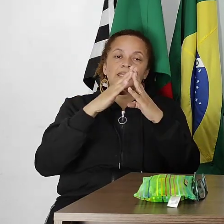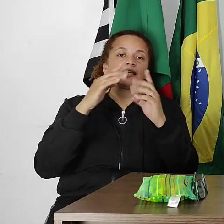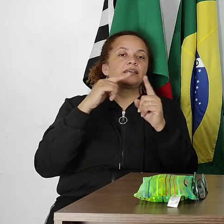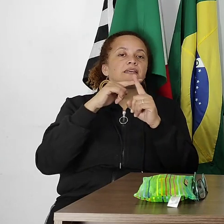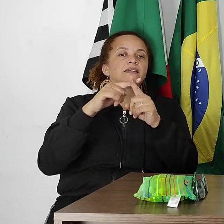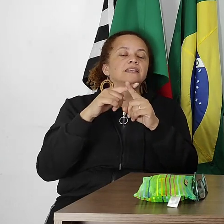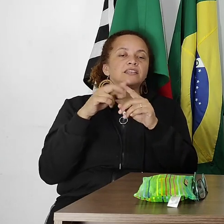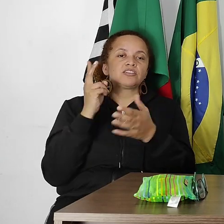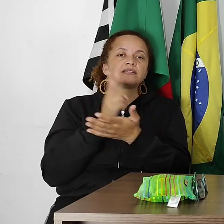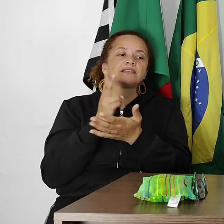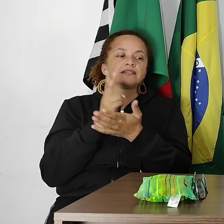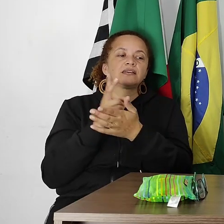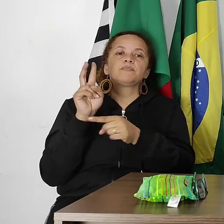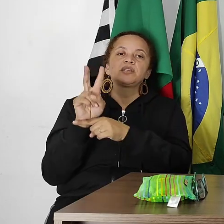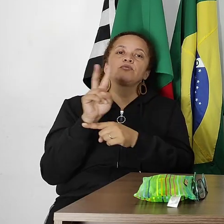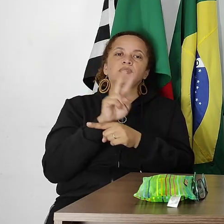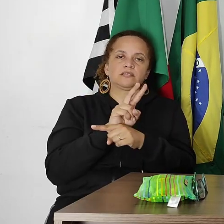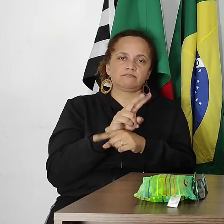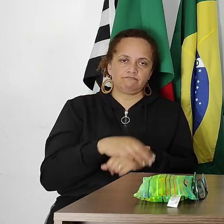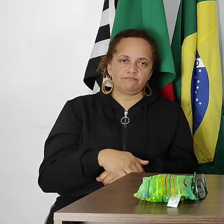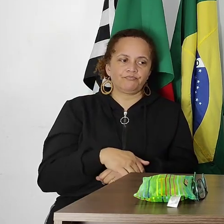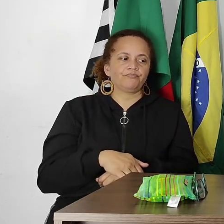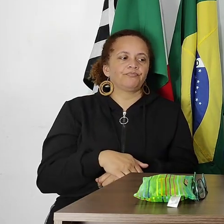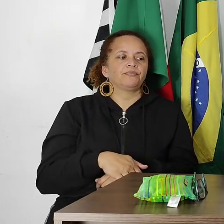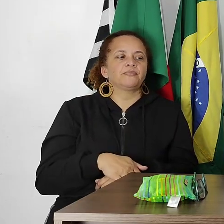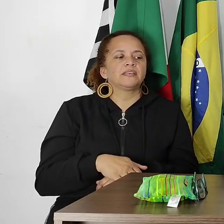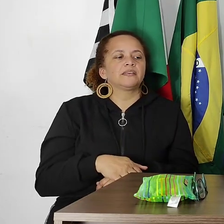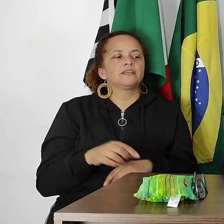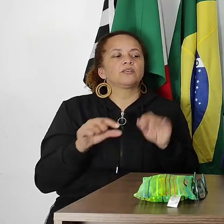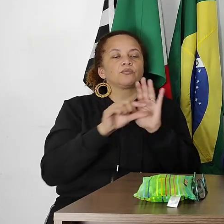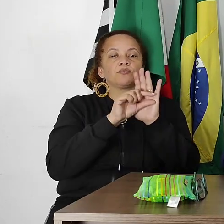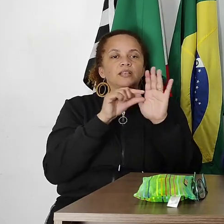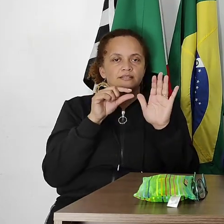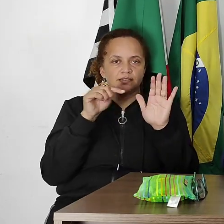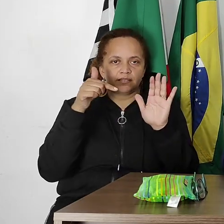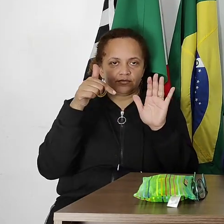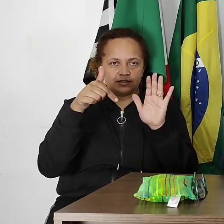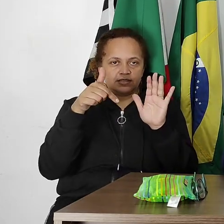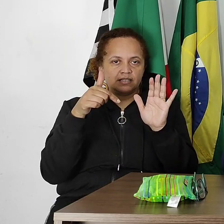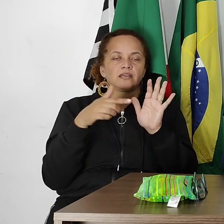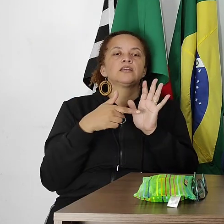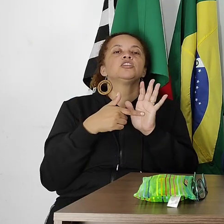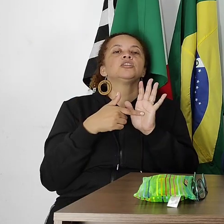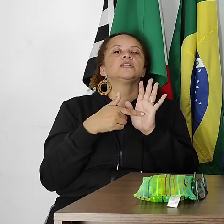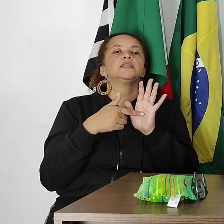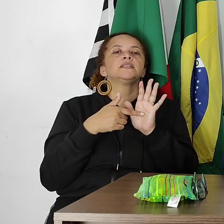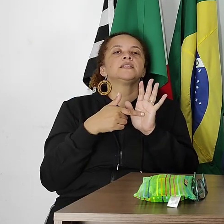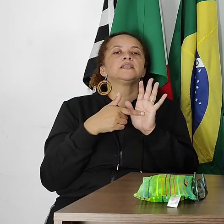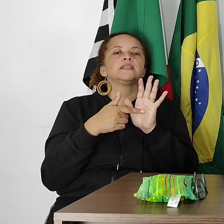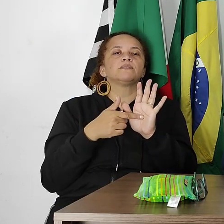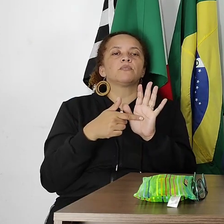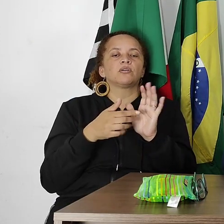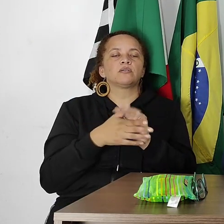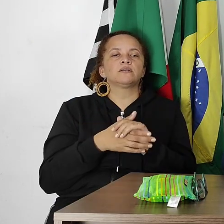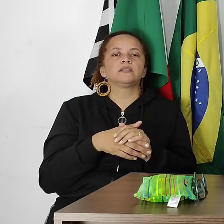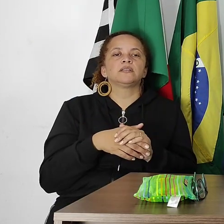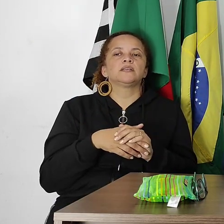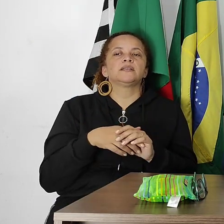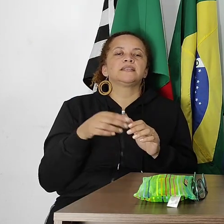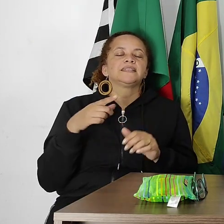no versículo 7, Deus fala assim, ó, para mostrar nos séculos vindouros a